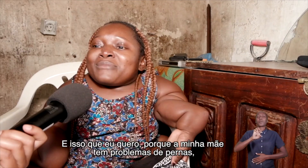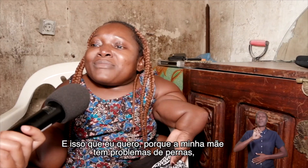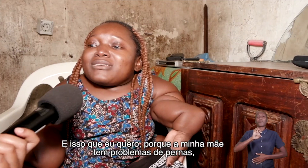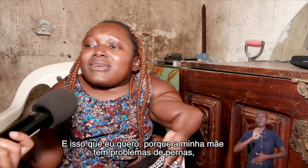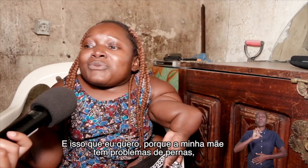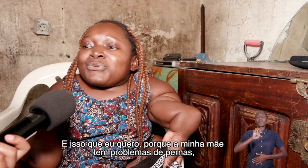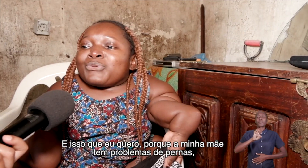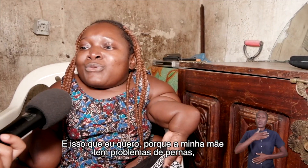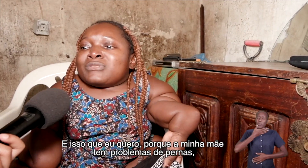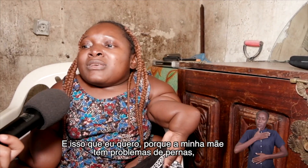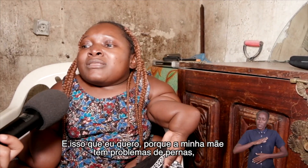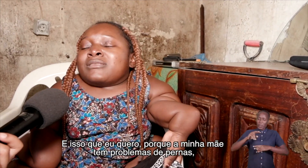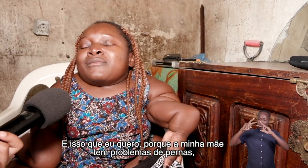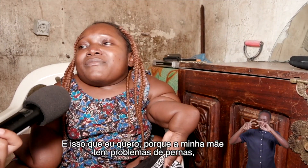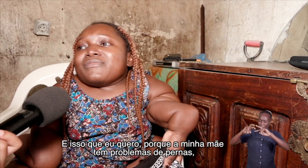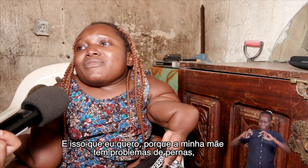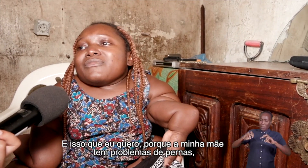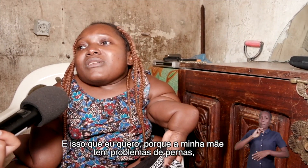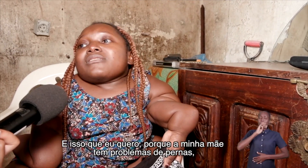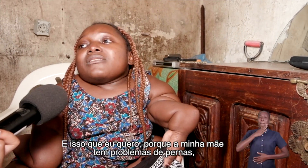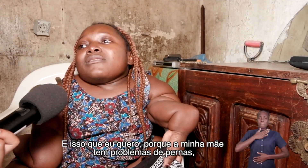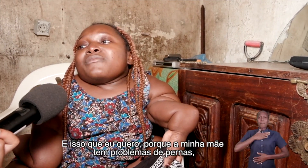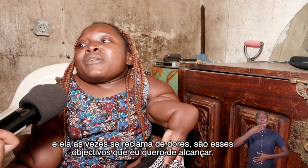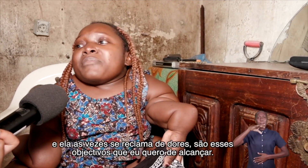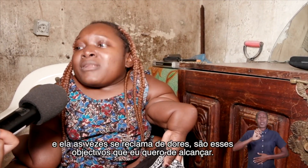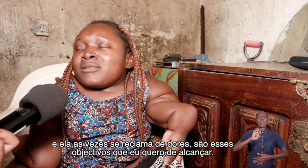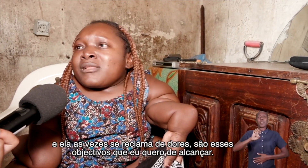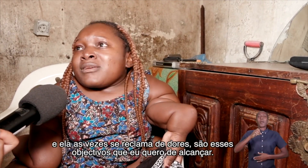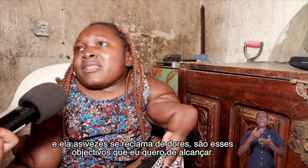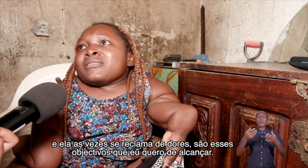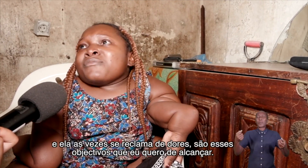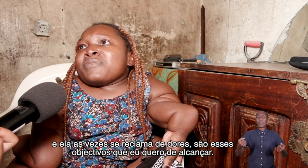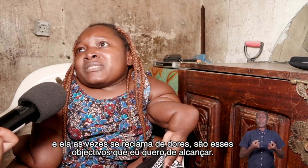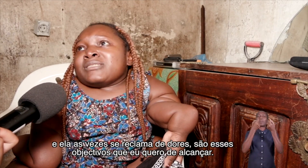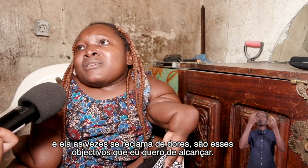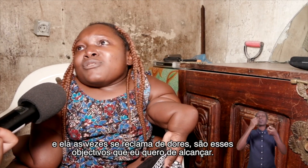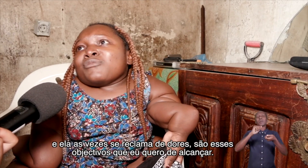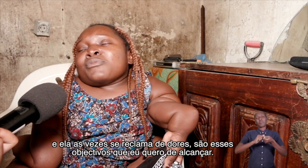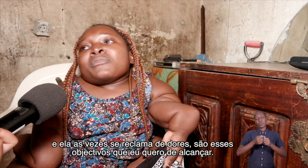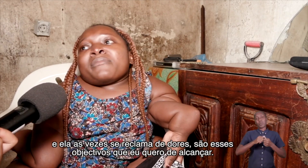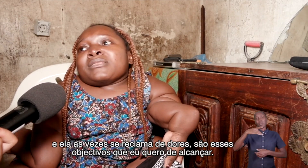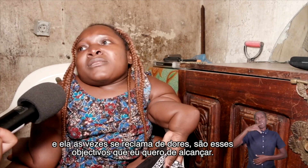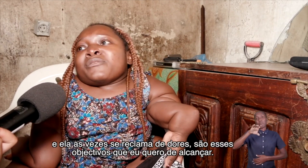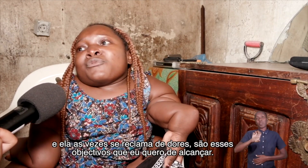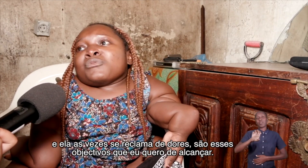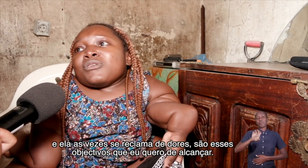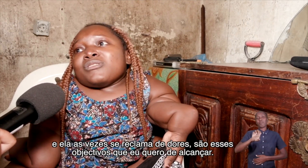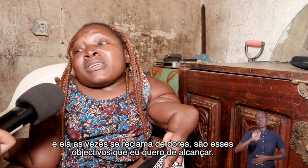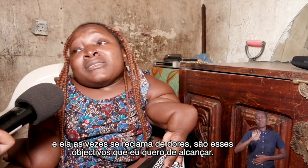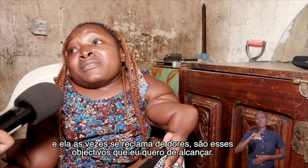É isso que eu tinha de virem perna dela que ela estivesse dentro. Minha mãe tentou dar dito